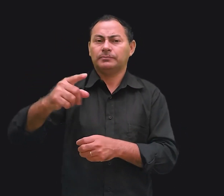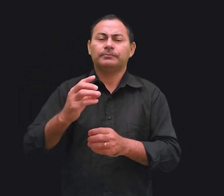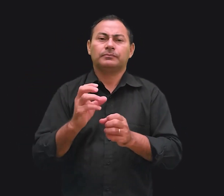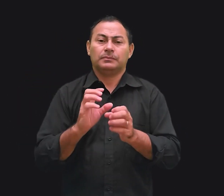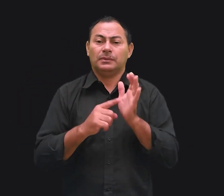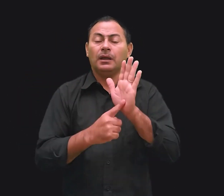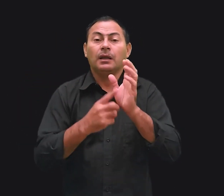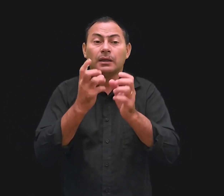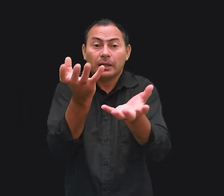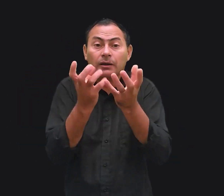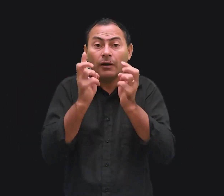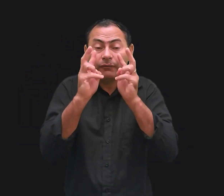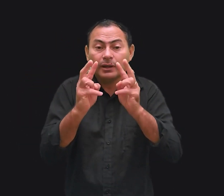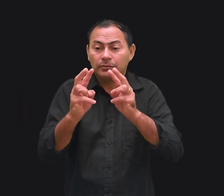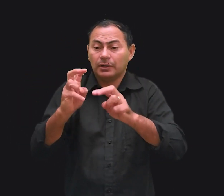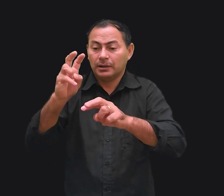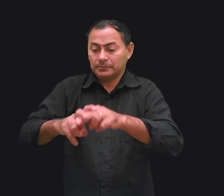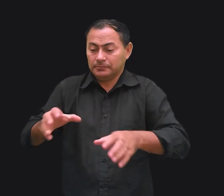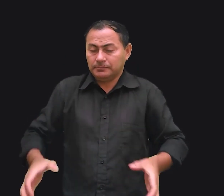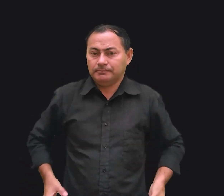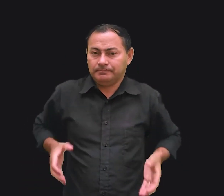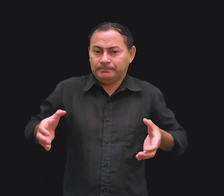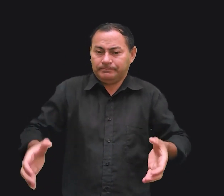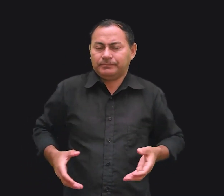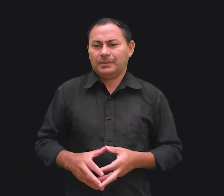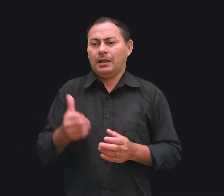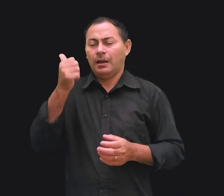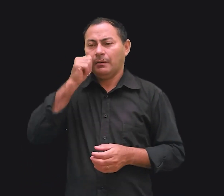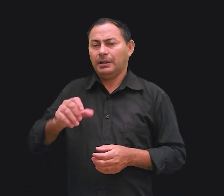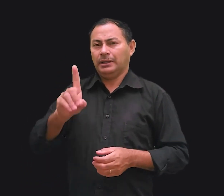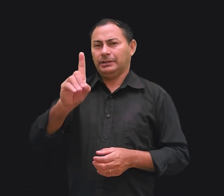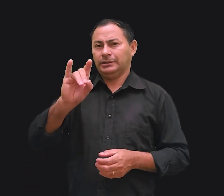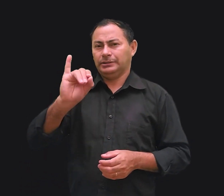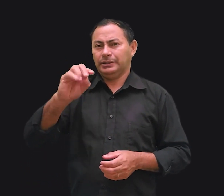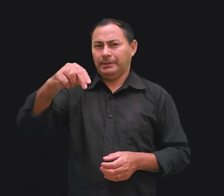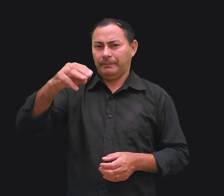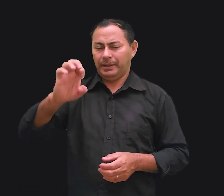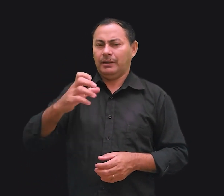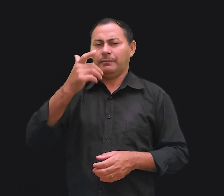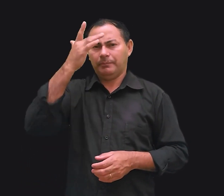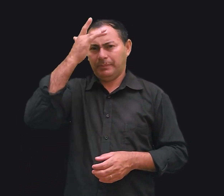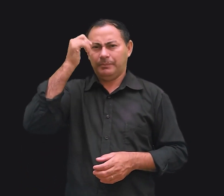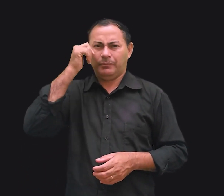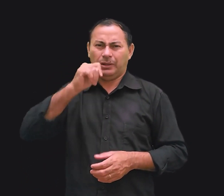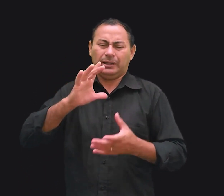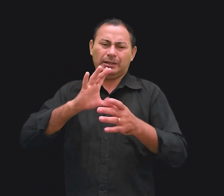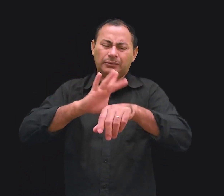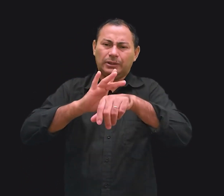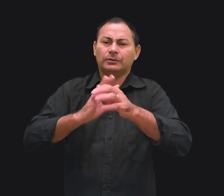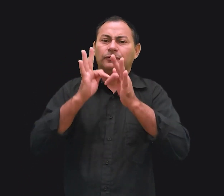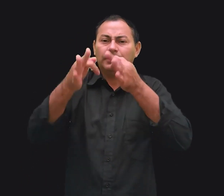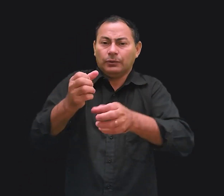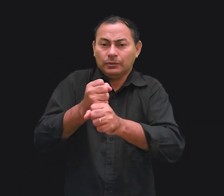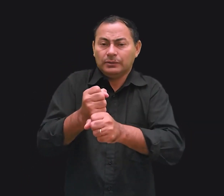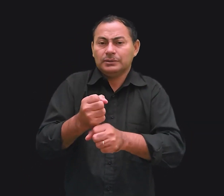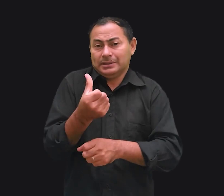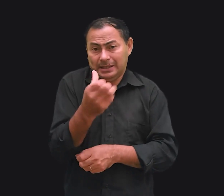anos, esperariam vê-la sobre uma cadeira de rodas. A senhora Jane era uma pessoa muito doente no final dos anos 60. Um